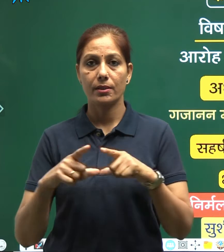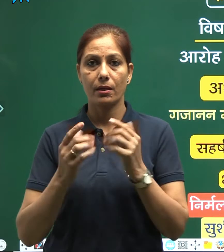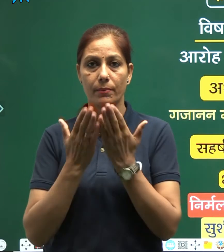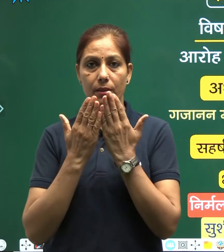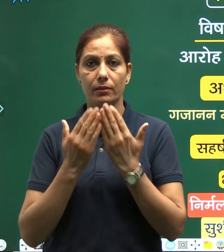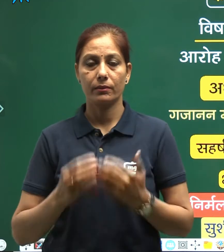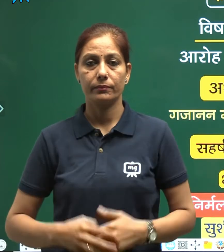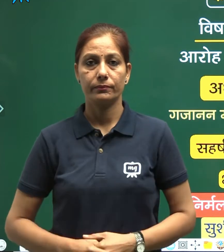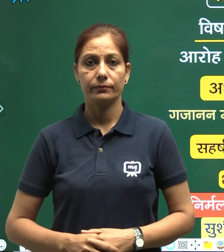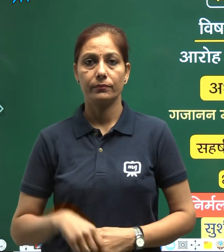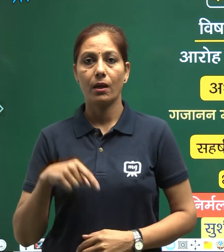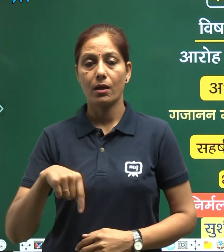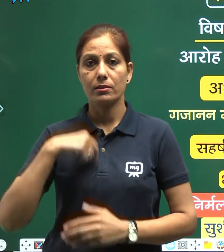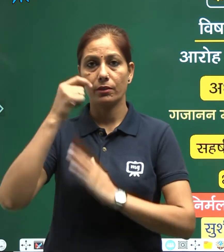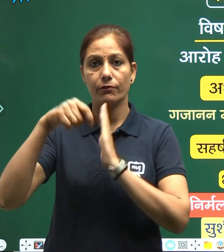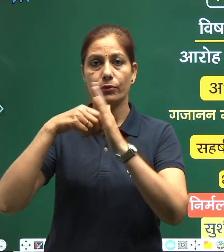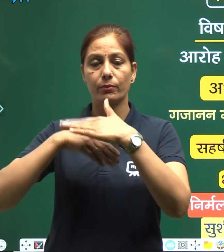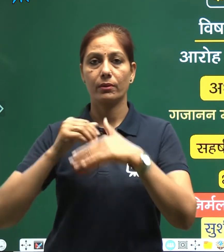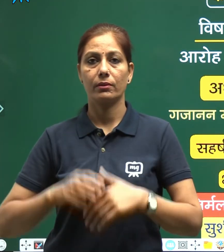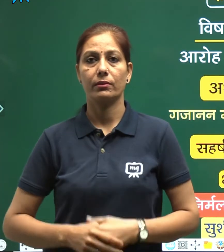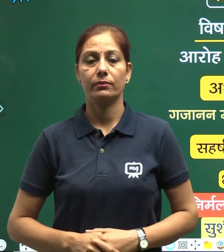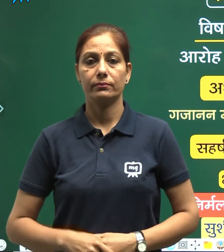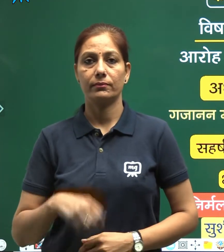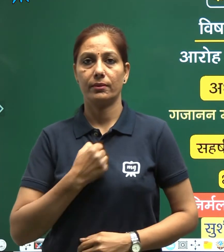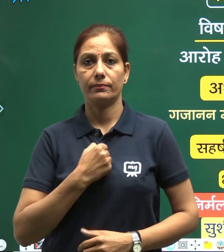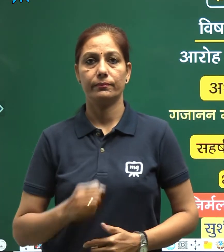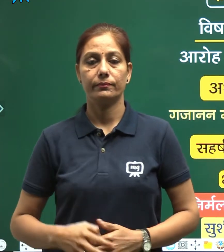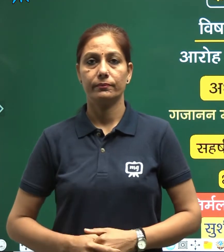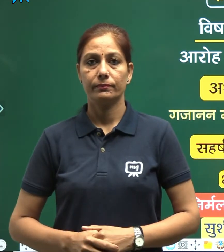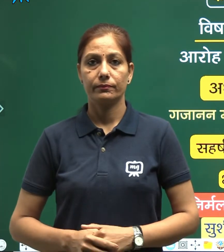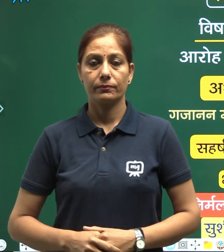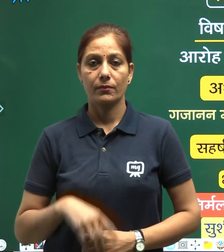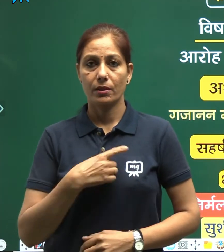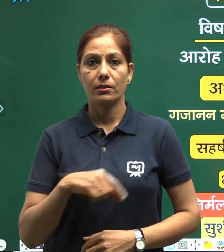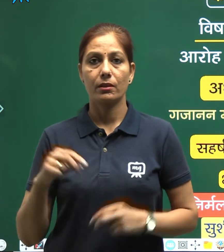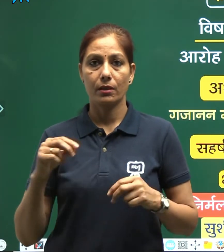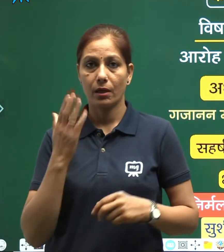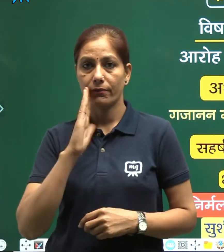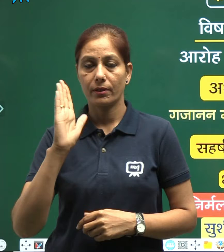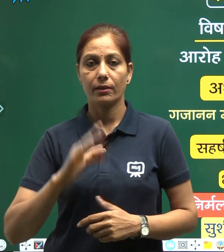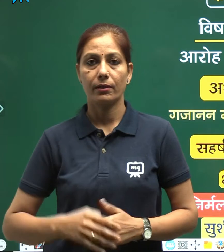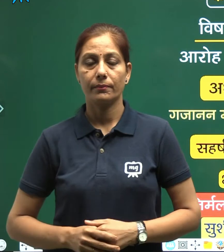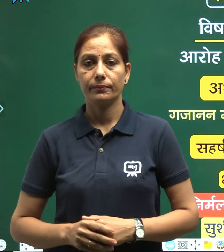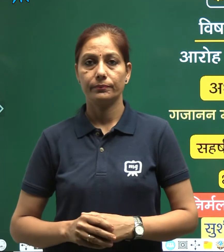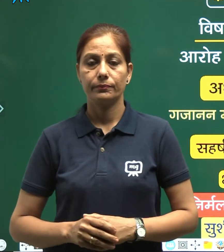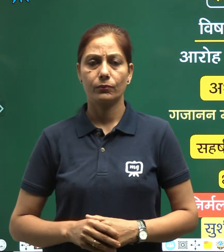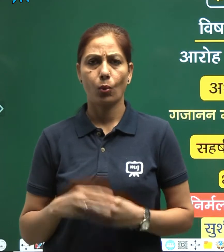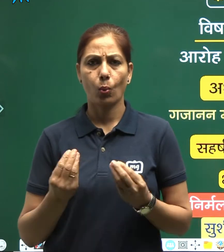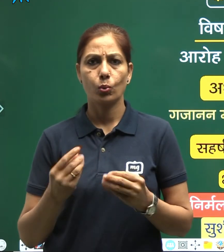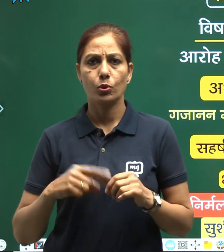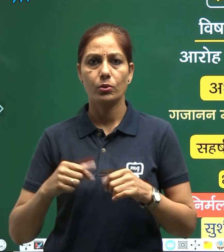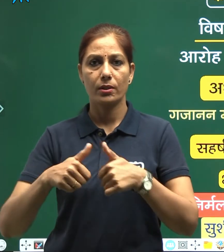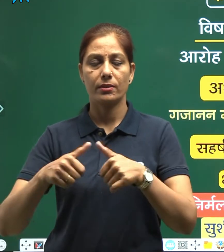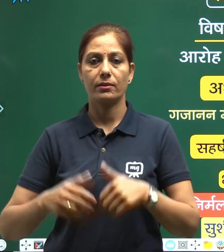था। आज के वीडियो में हम इस कविता के कुछ